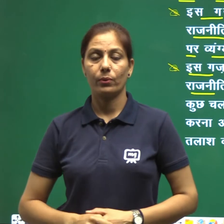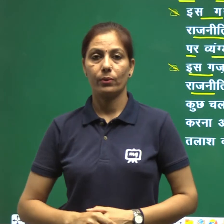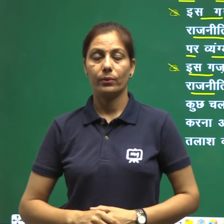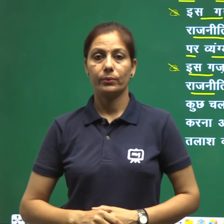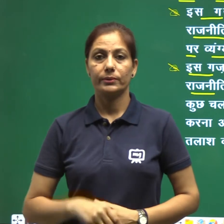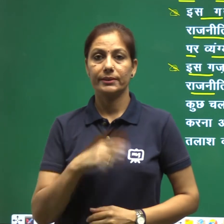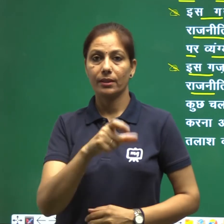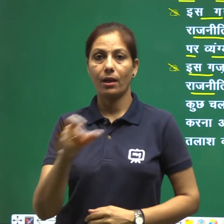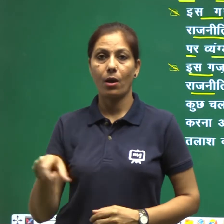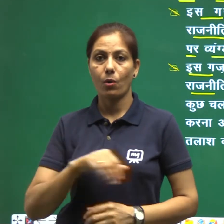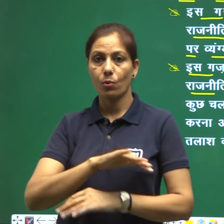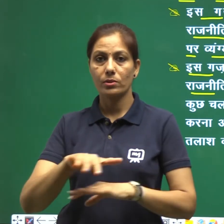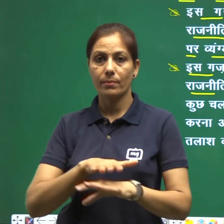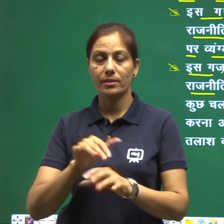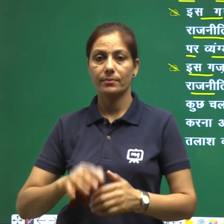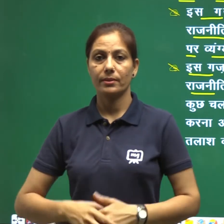समाज में